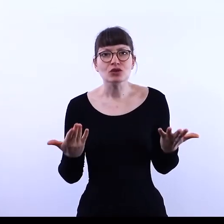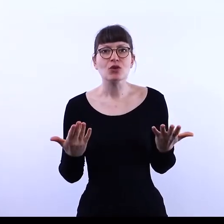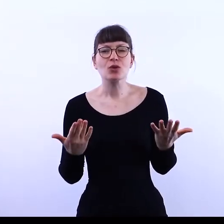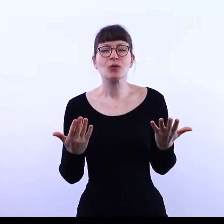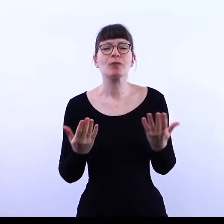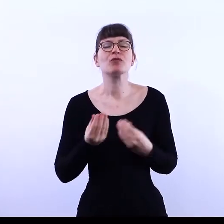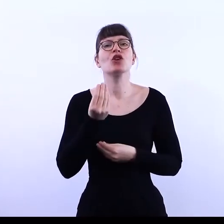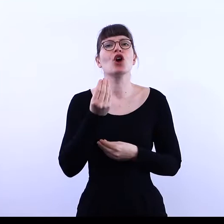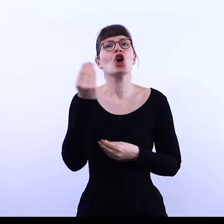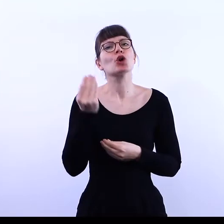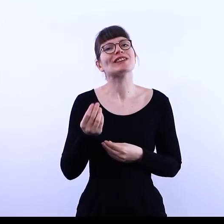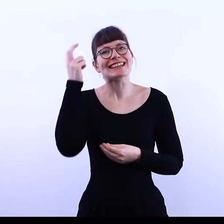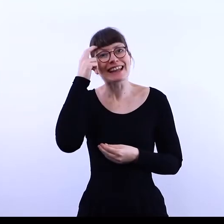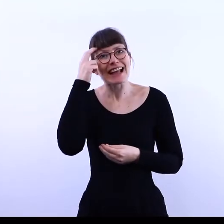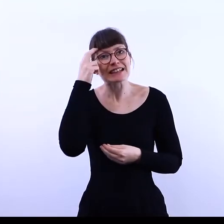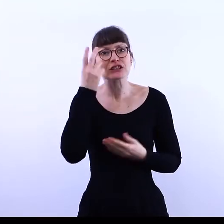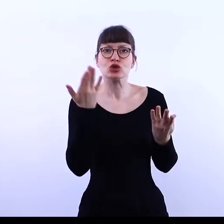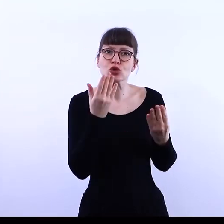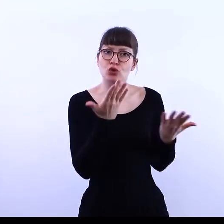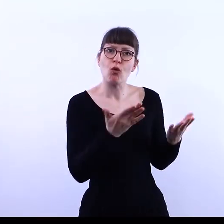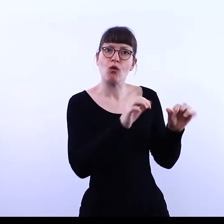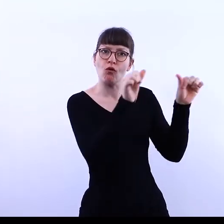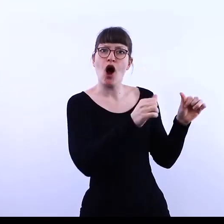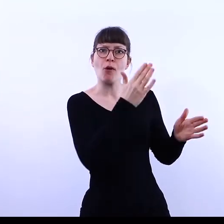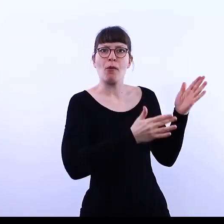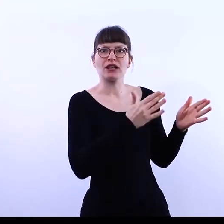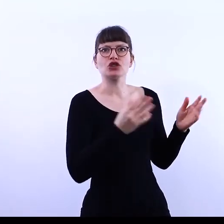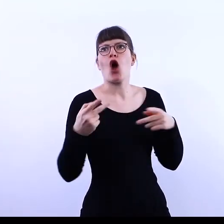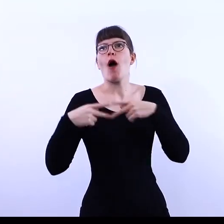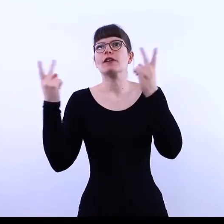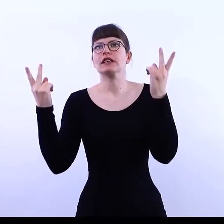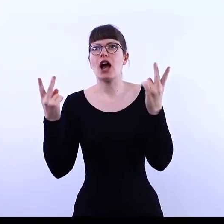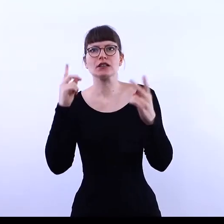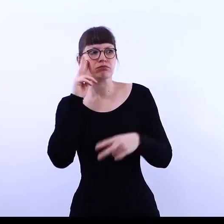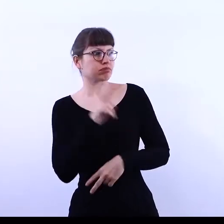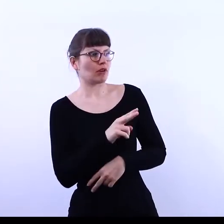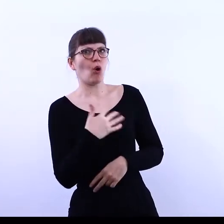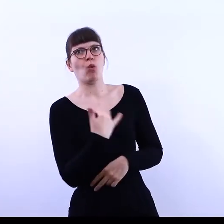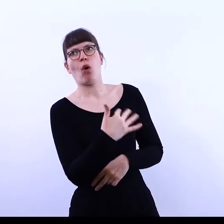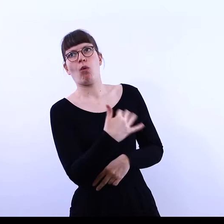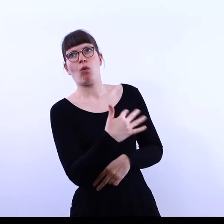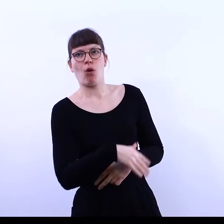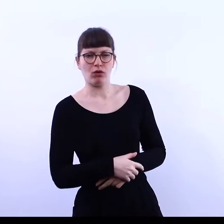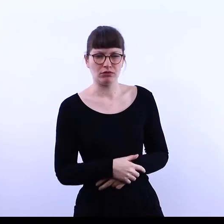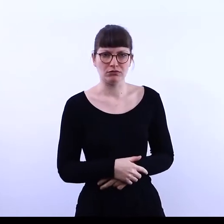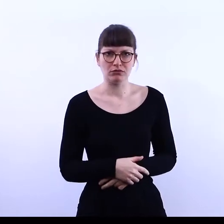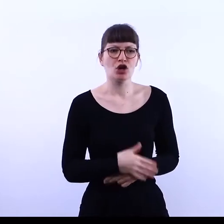Intelligenz und Robotik wird komplett überschätzt in der Öffentlichkeit. Also diese homanoiden Figuren, die